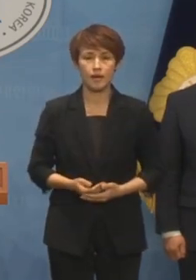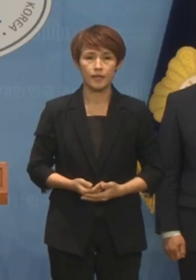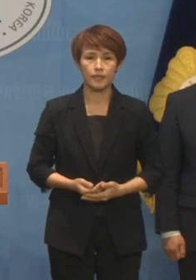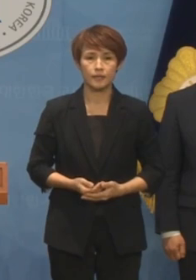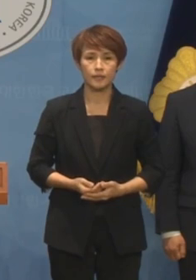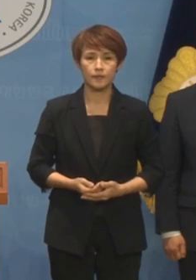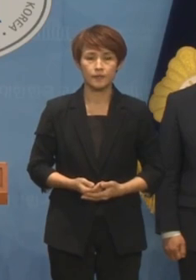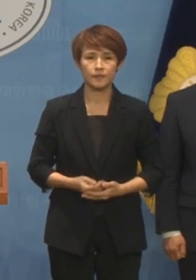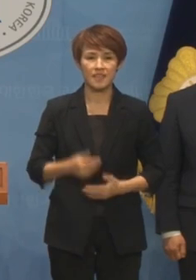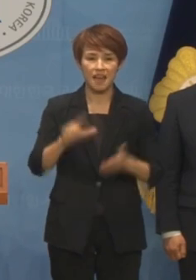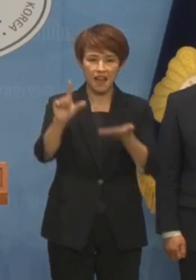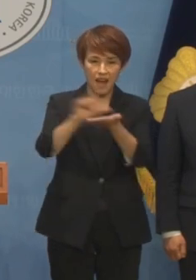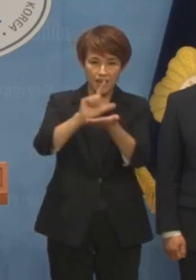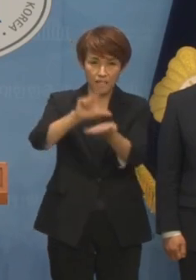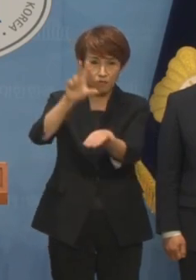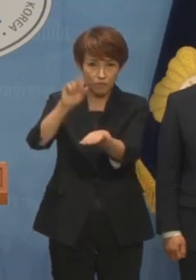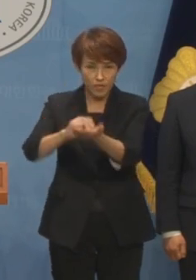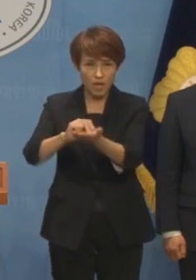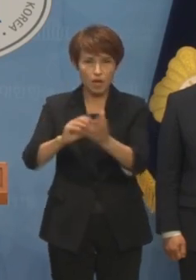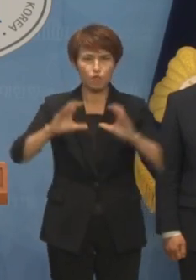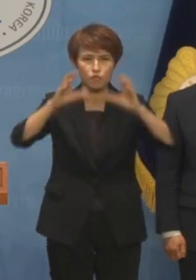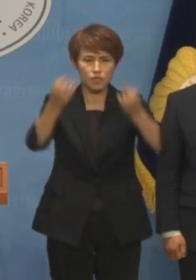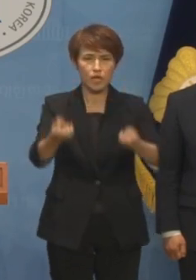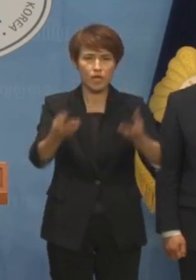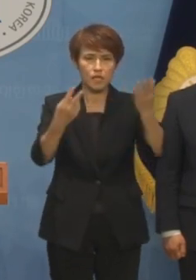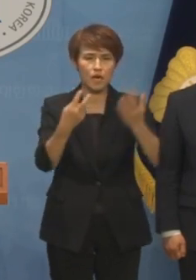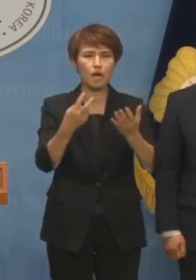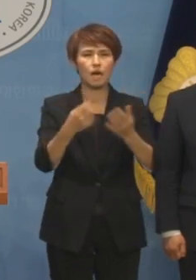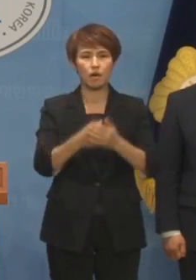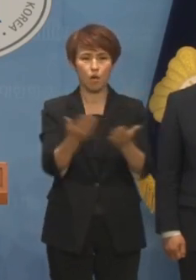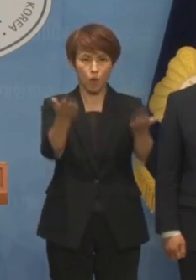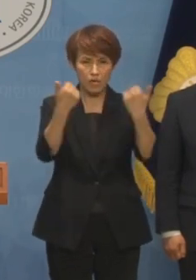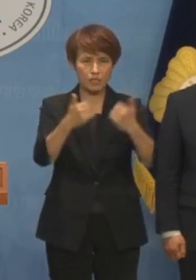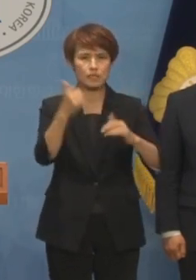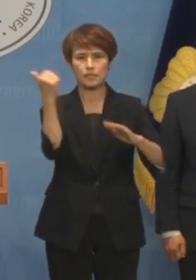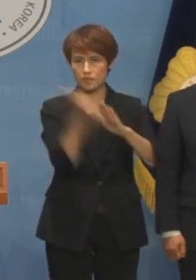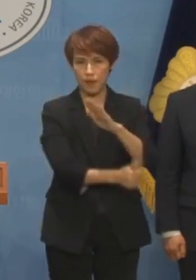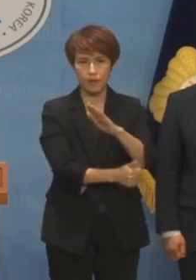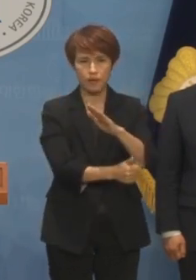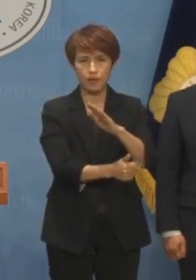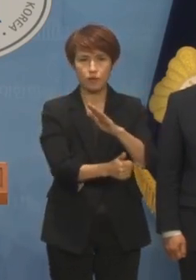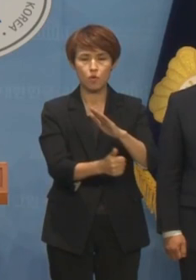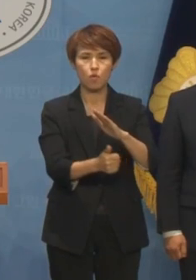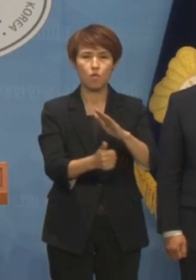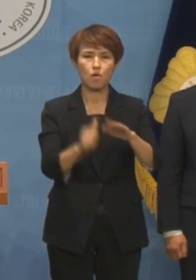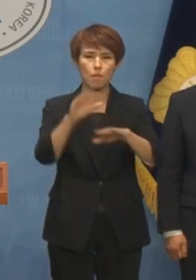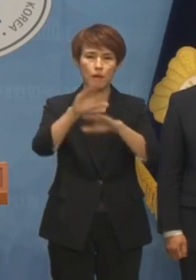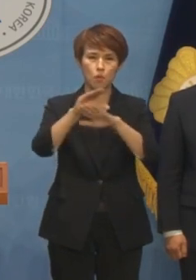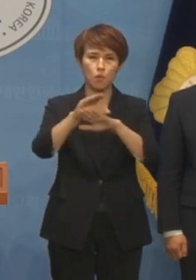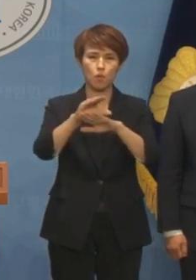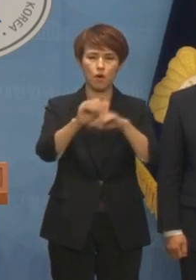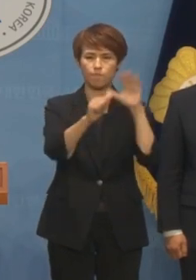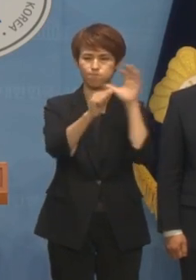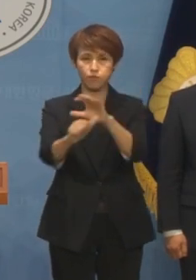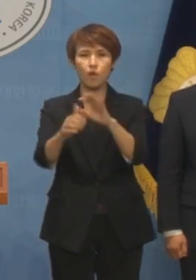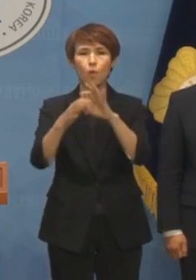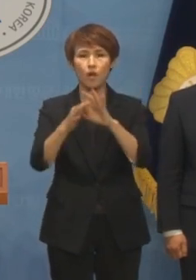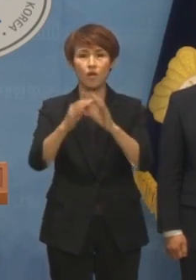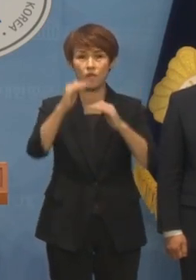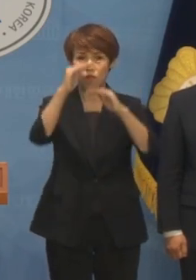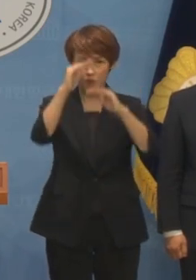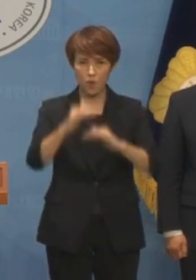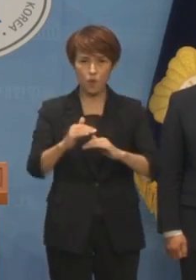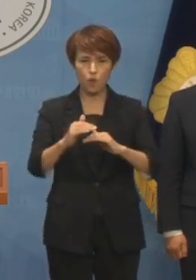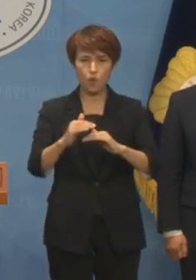약속드렸던 라인 사태, 국제행사 관리 및 유치 실패, 언론 장악에 대한 3국조도